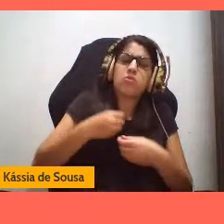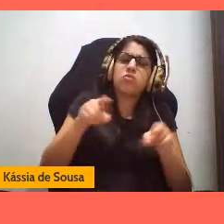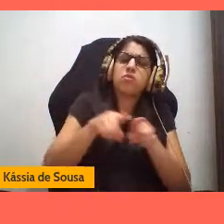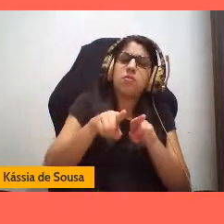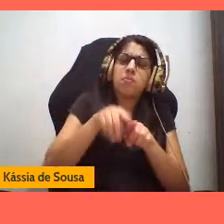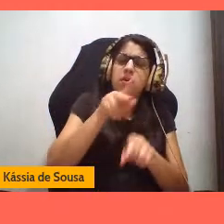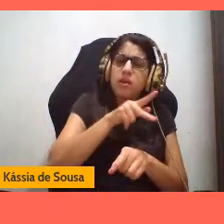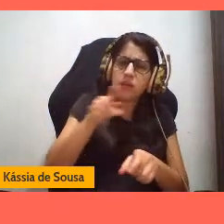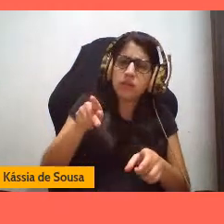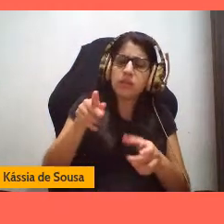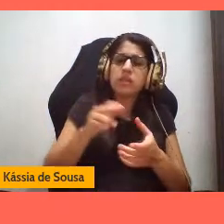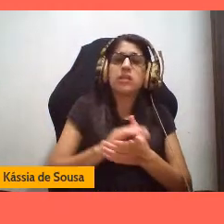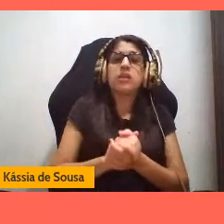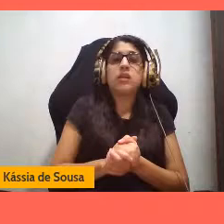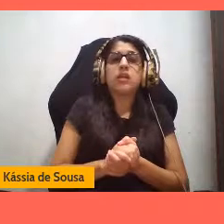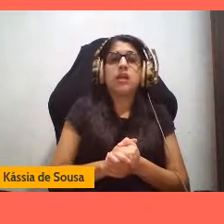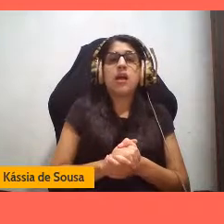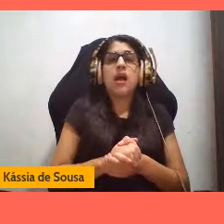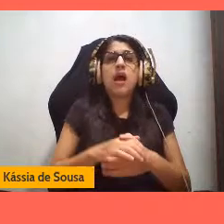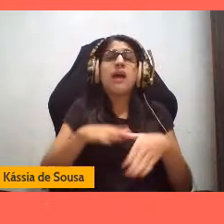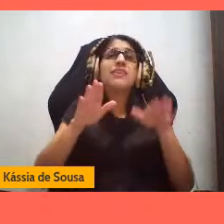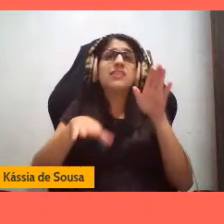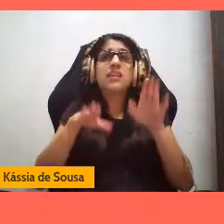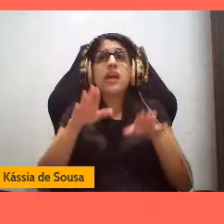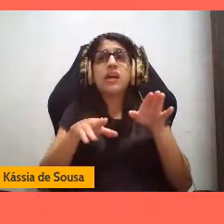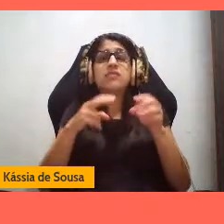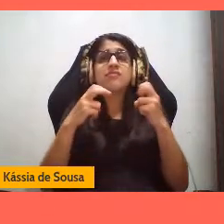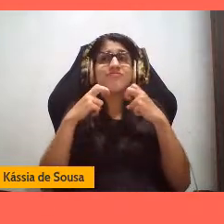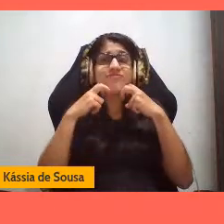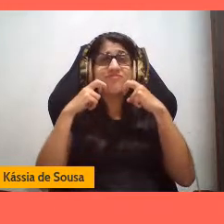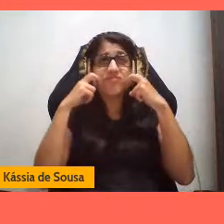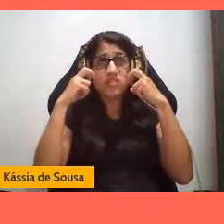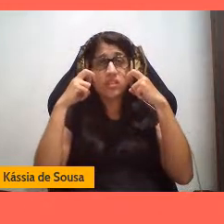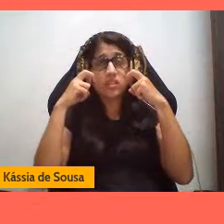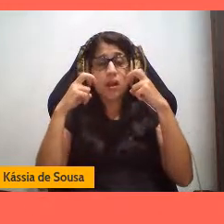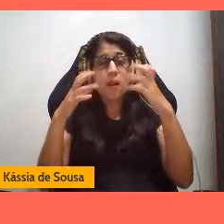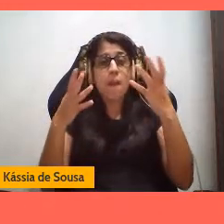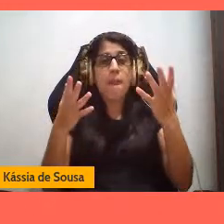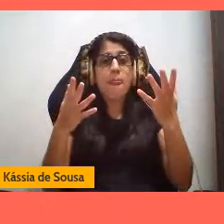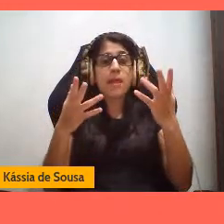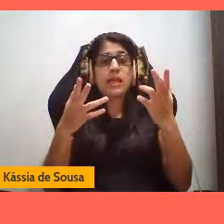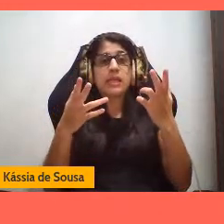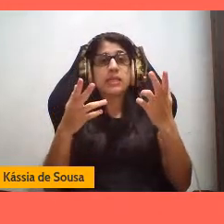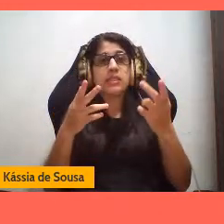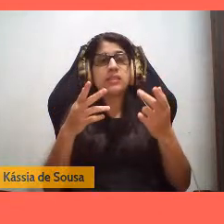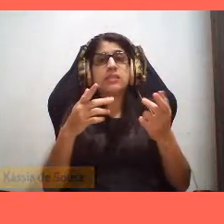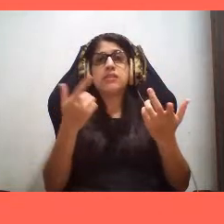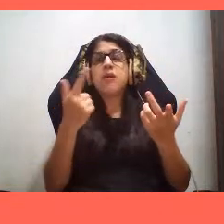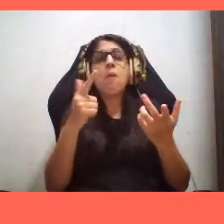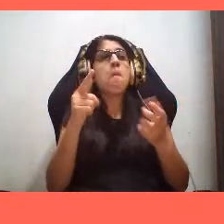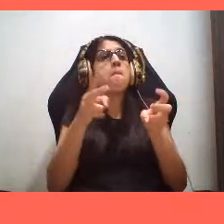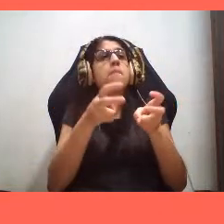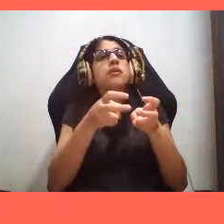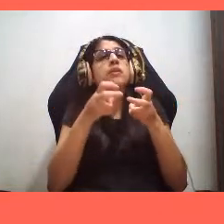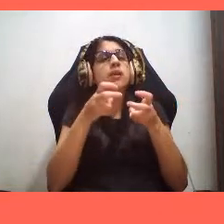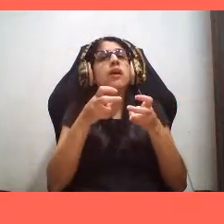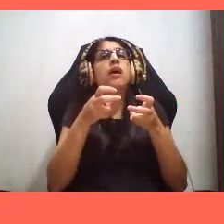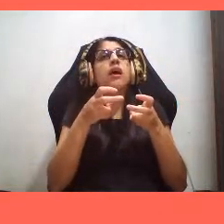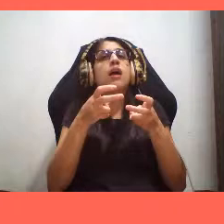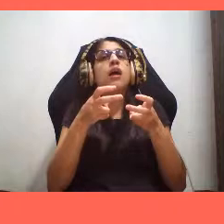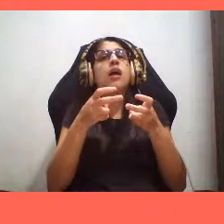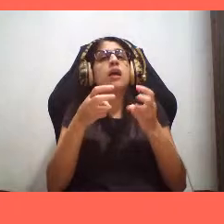gente ficava até acanhado muitas vezes de não perceber, nem se perceber numa